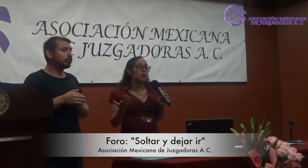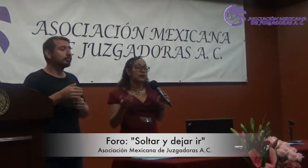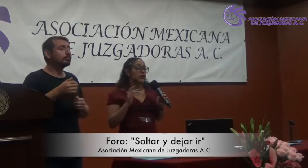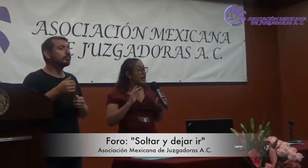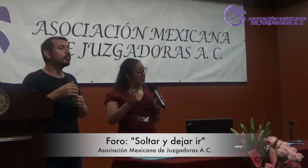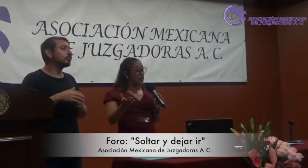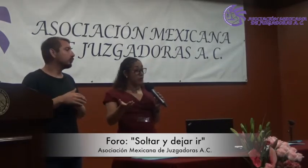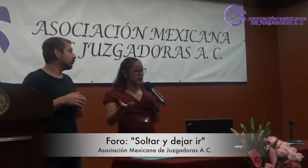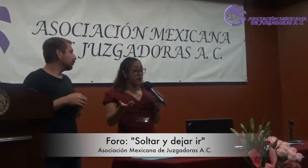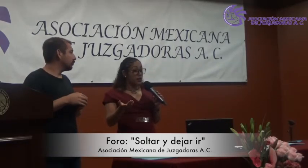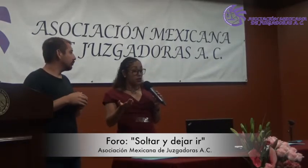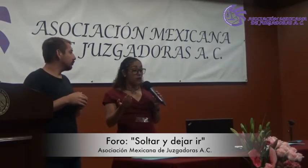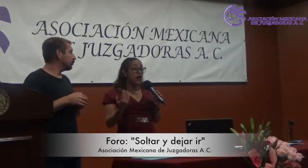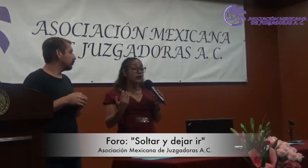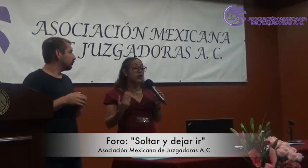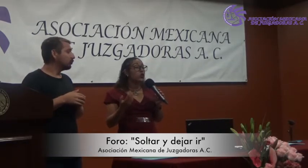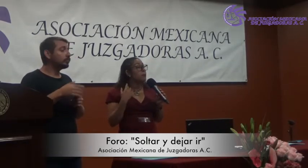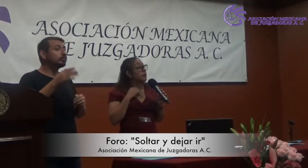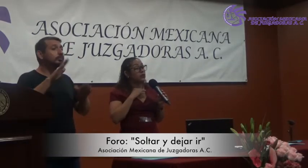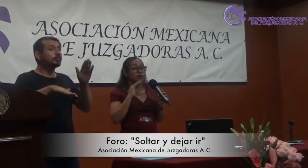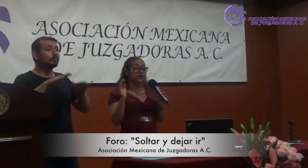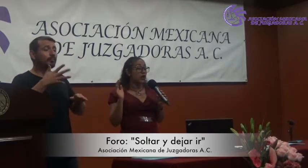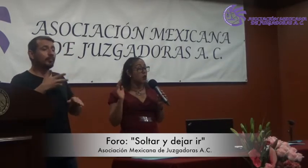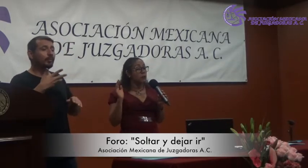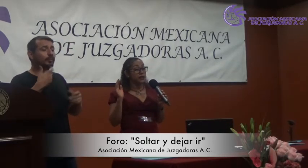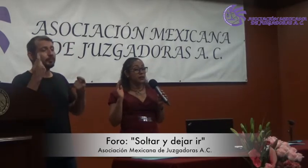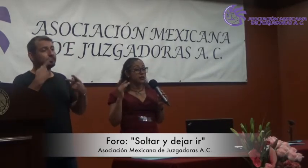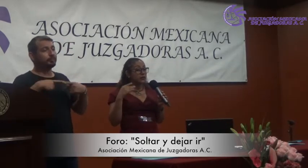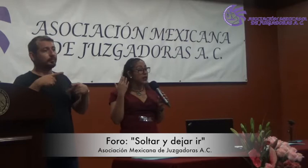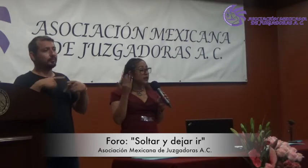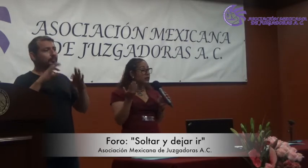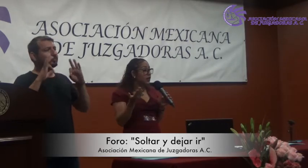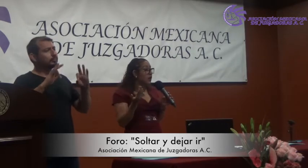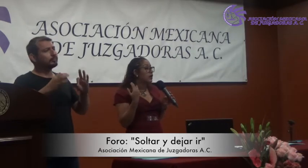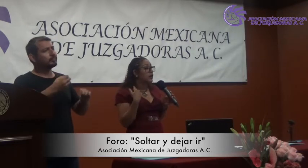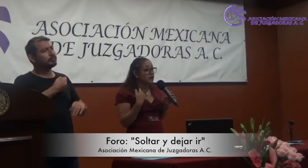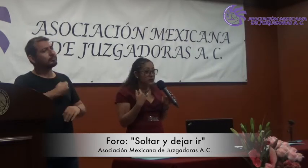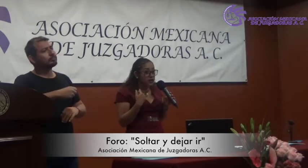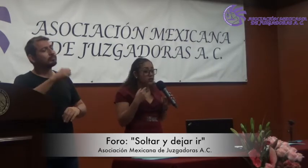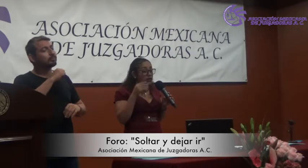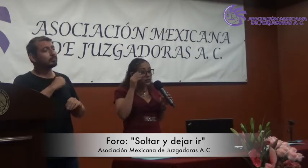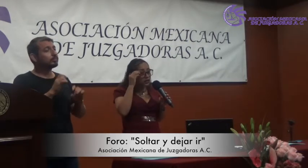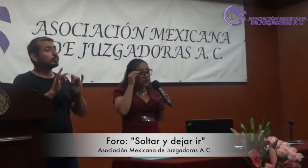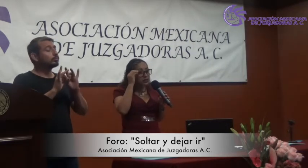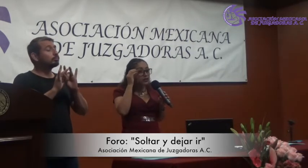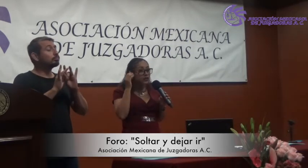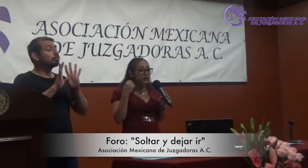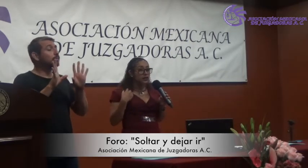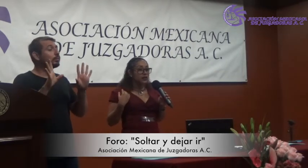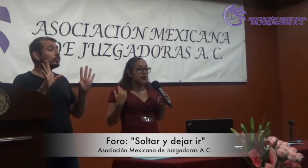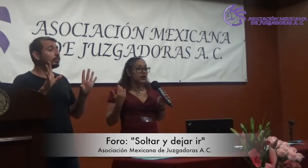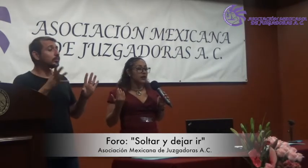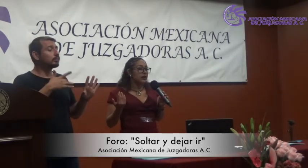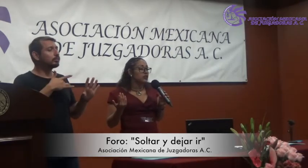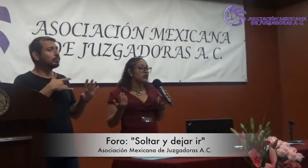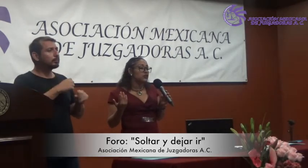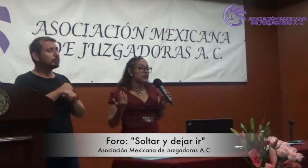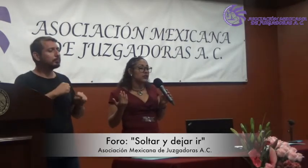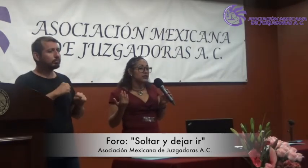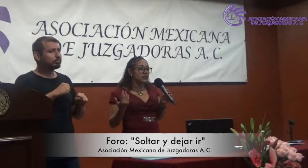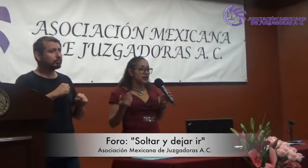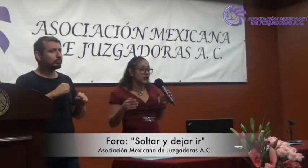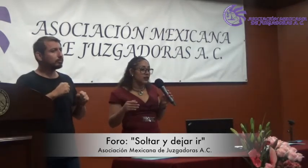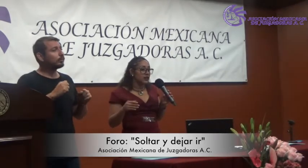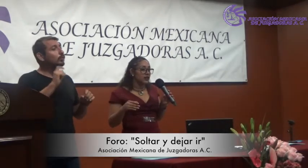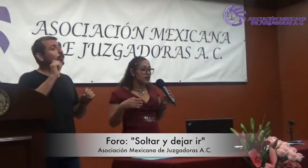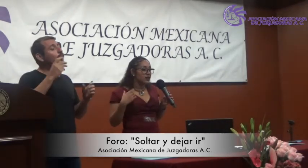súbita, una persona que de repente le da un infarto, una persona que está completamente sana y sale a la calle y tiene un accidente.